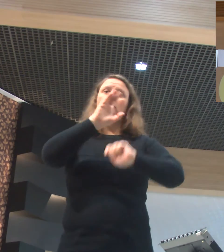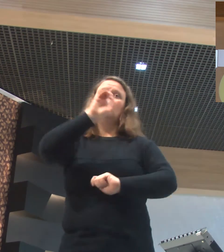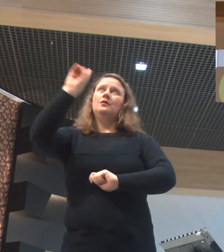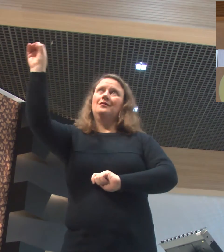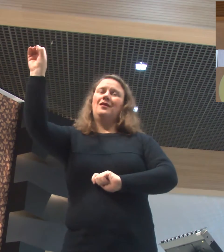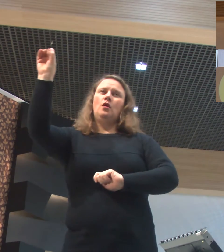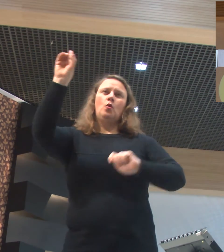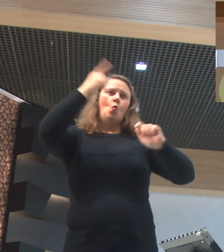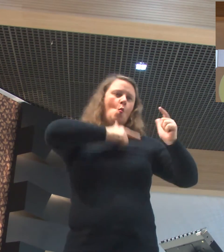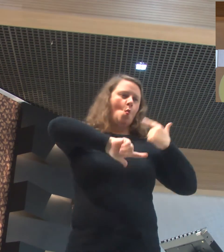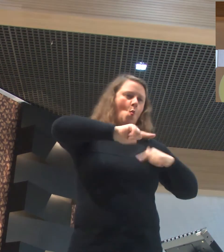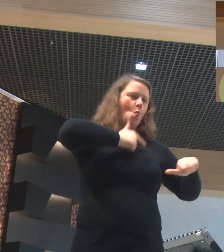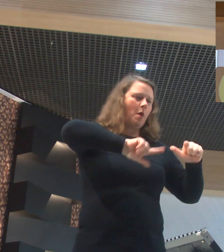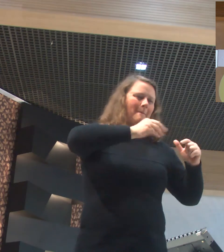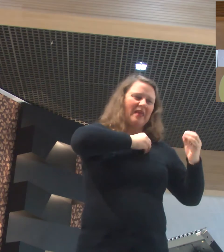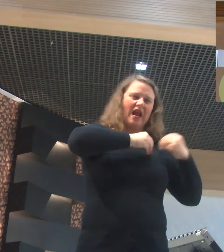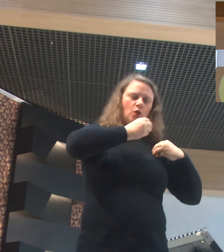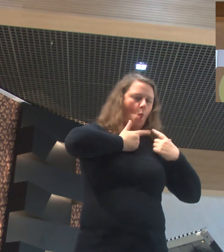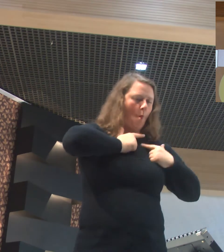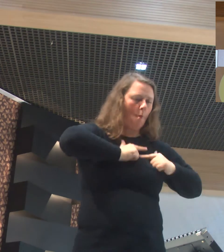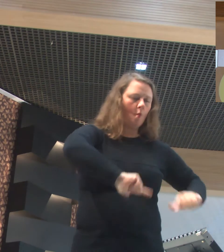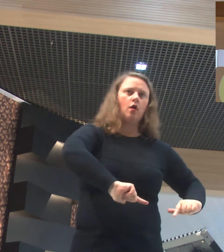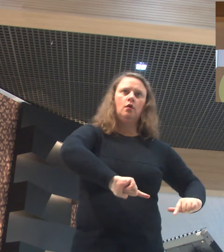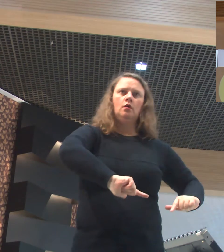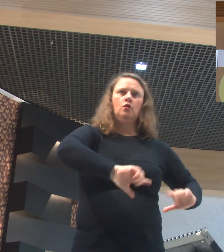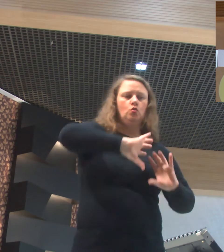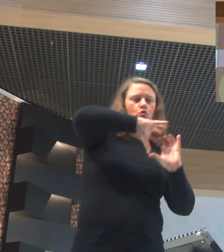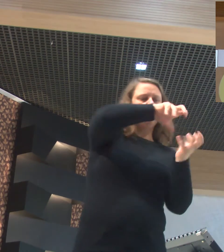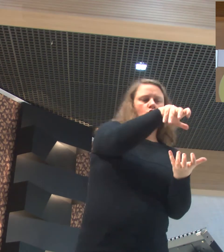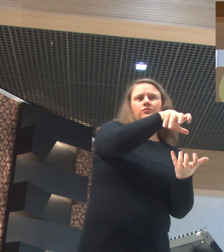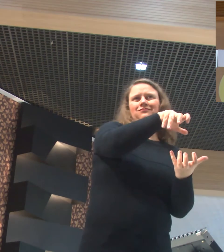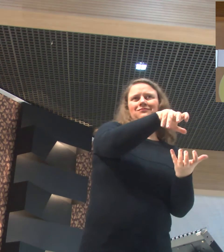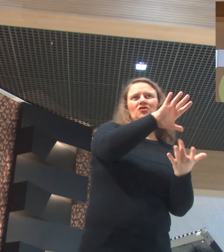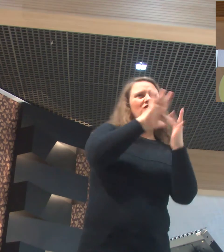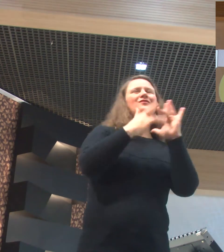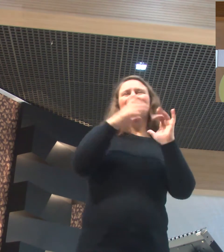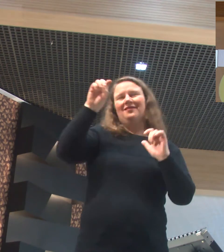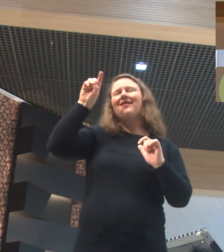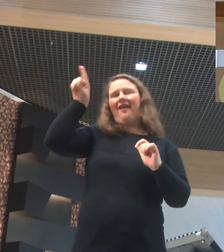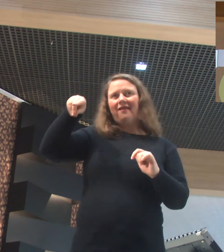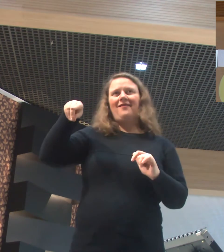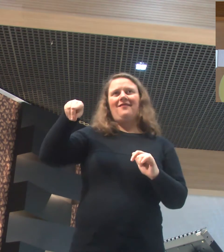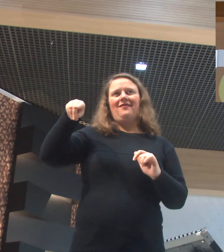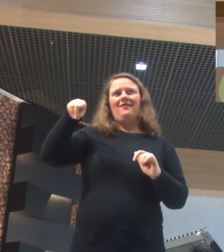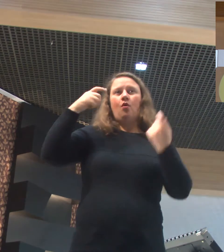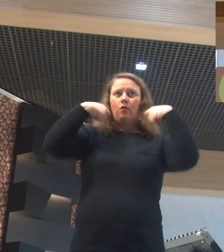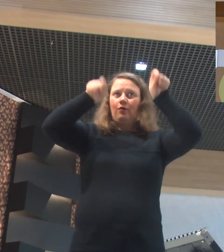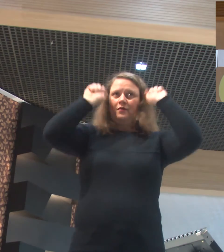Deus que tira o pecado do mundo, João 1,29. Então, Jesus,